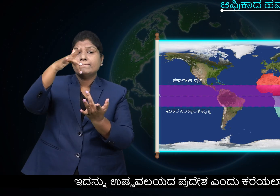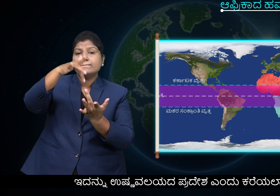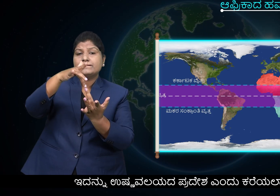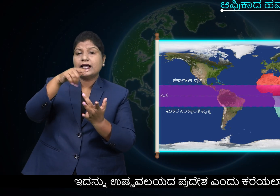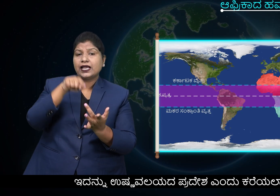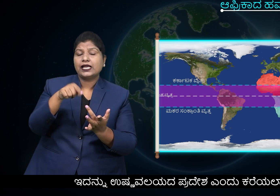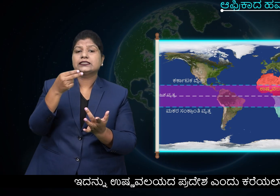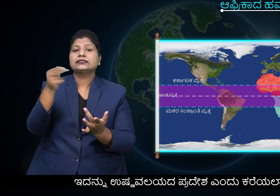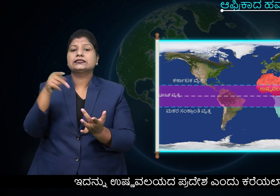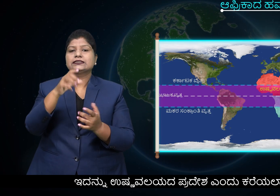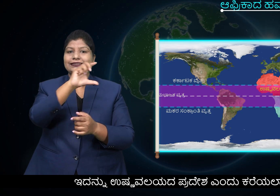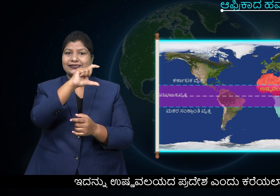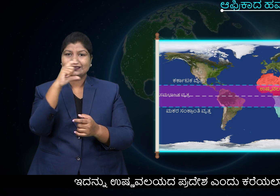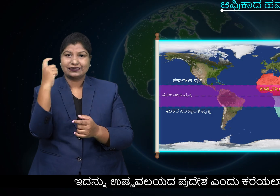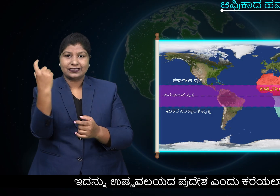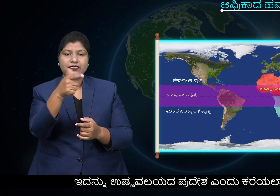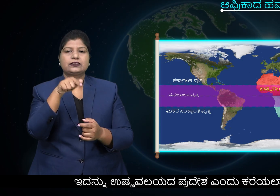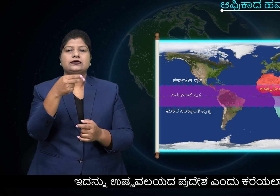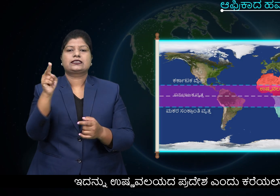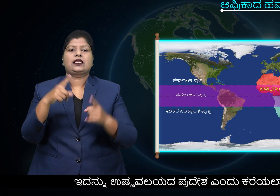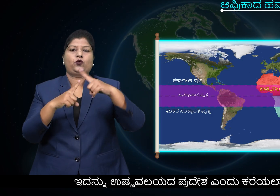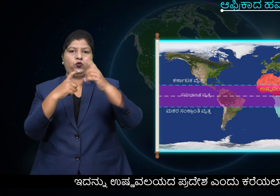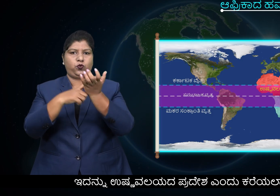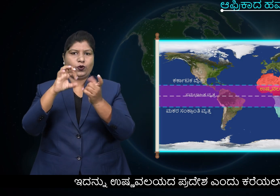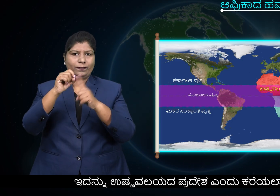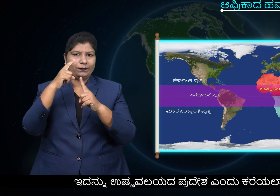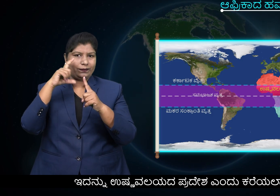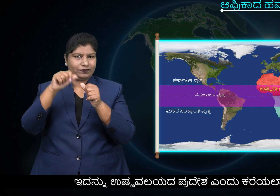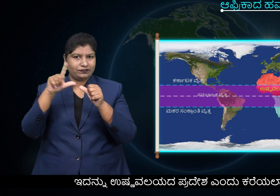ಇದನ್ನು ಉಷ್ಣವಲಯದ ಪ್ರದೇಶ ಎಂದು ಕರೆಯಲಾಗುತ್ತದೆ.